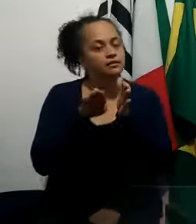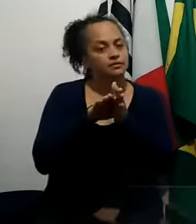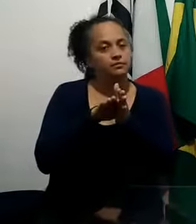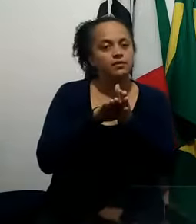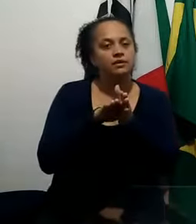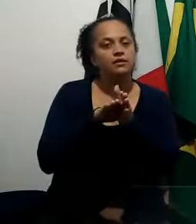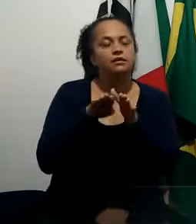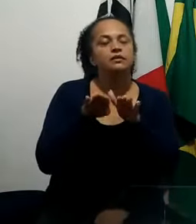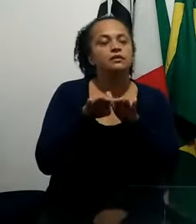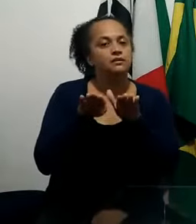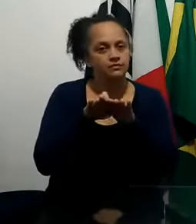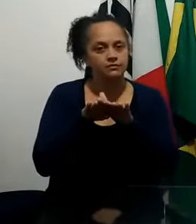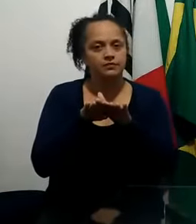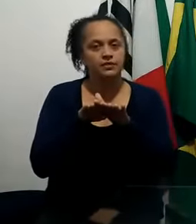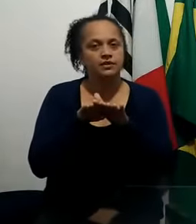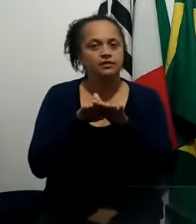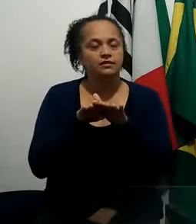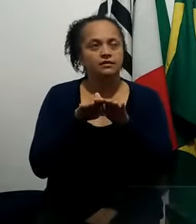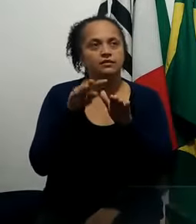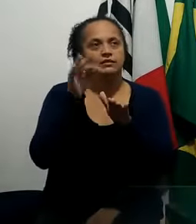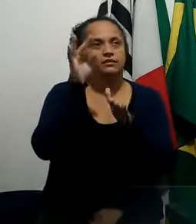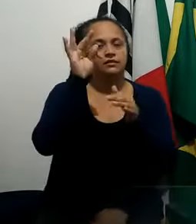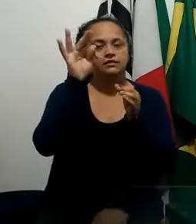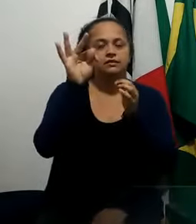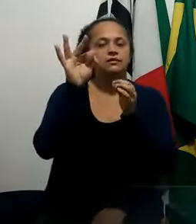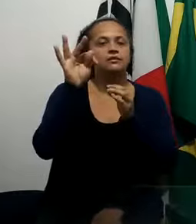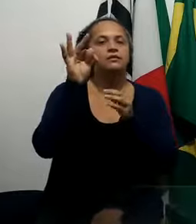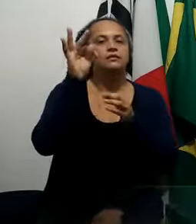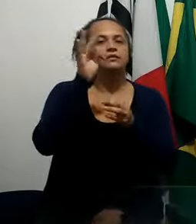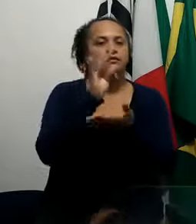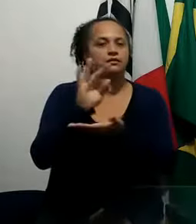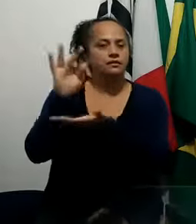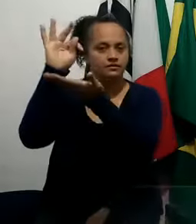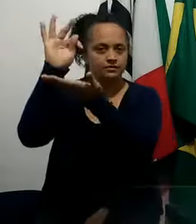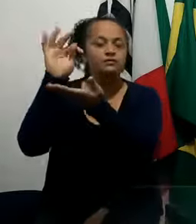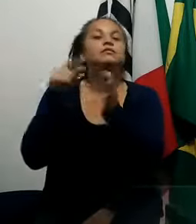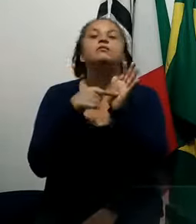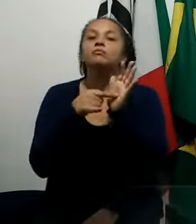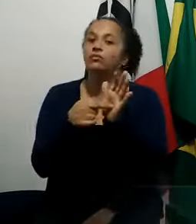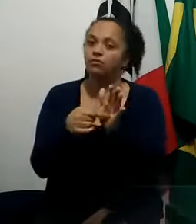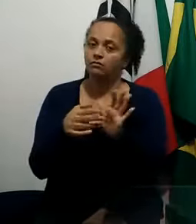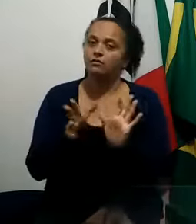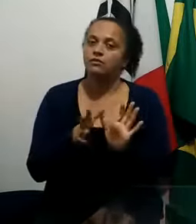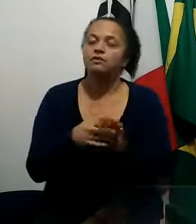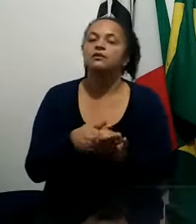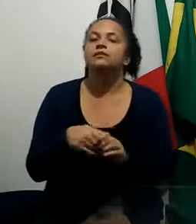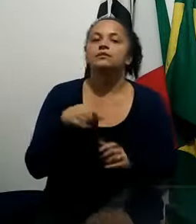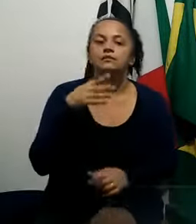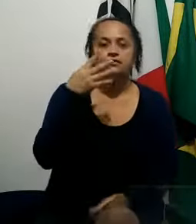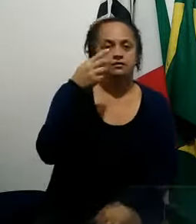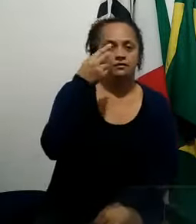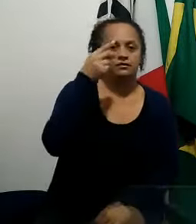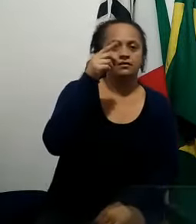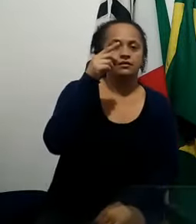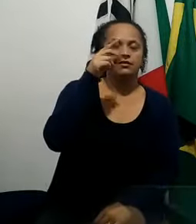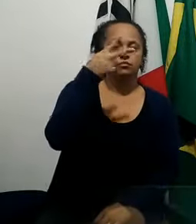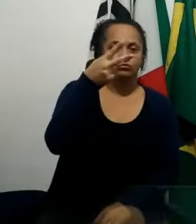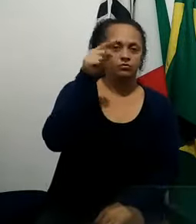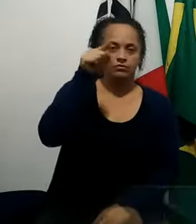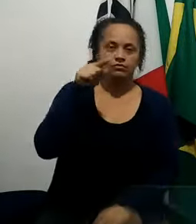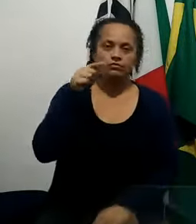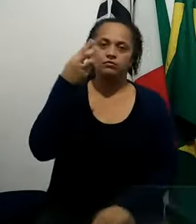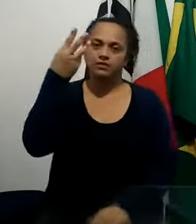no capítulo 2, dos versículos 3 ao 4, né? Então, a grande